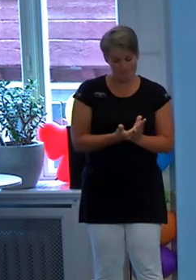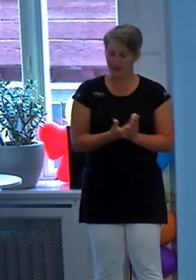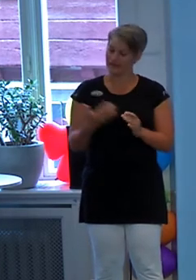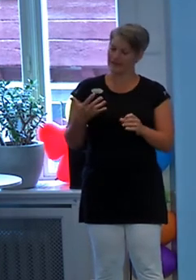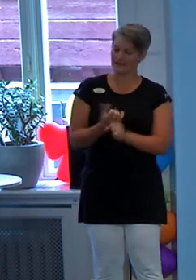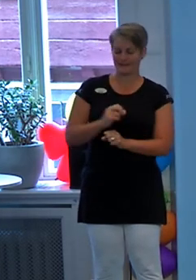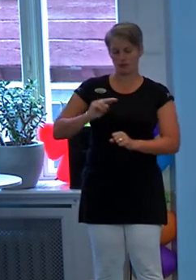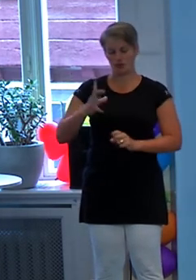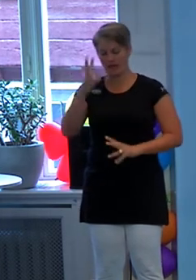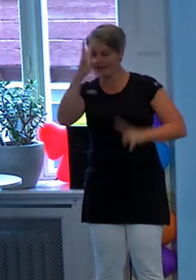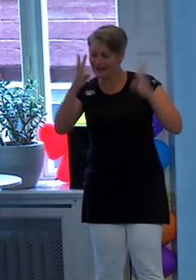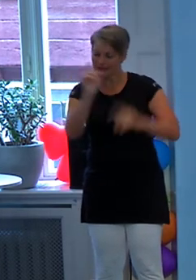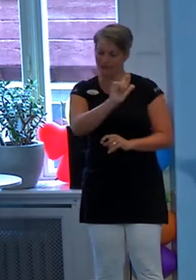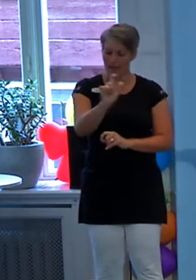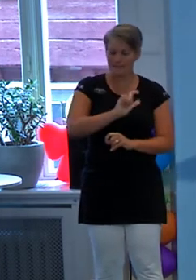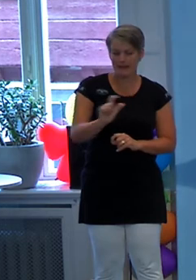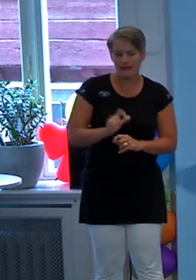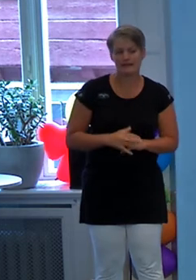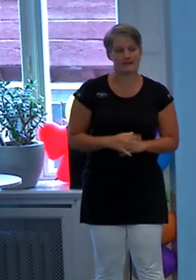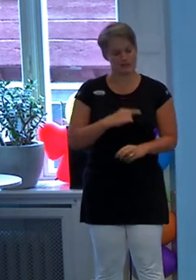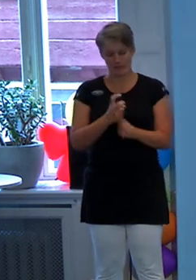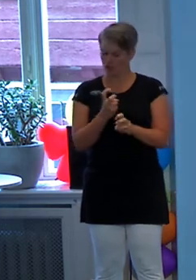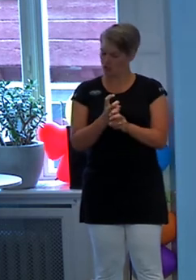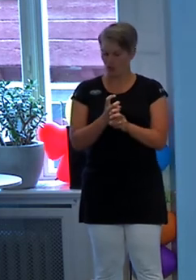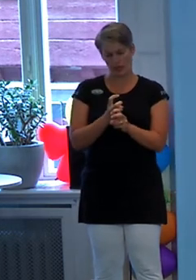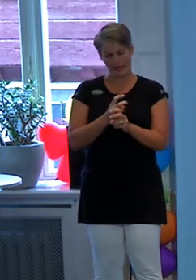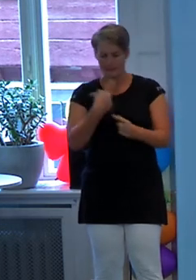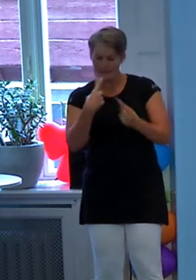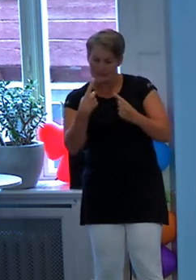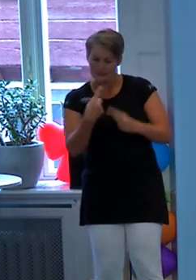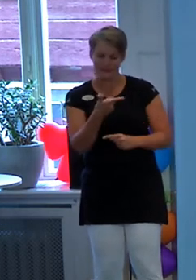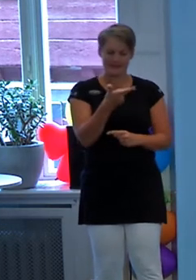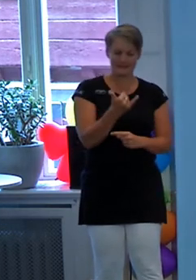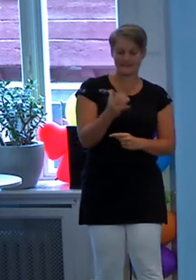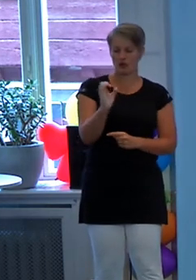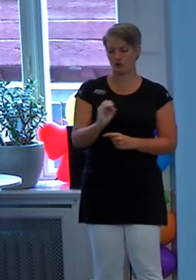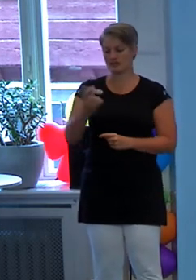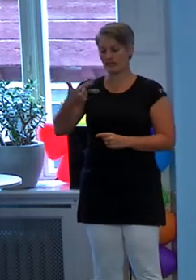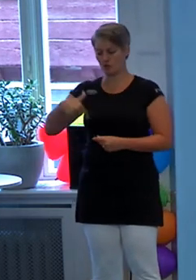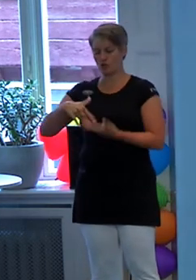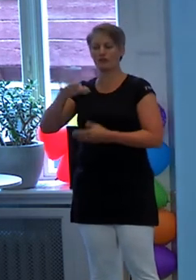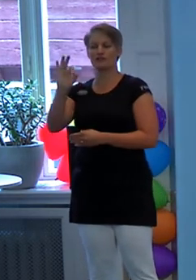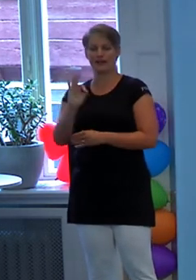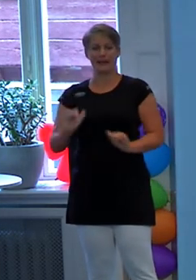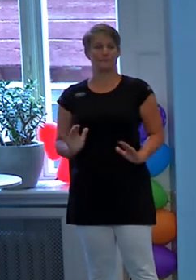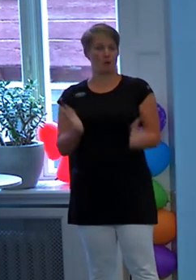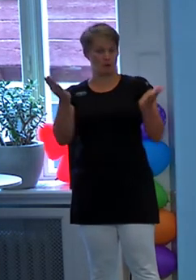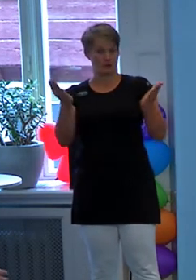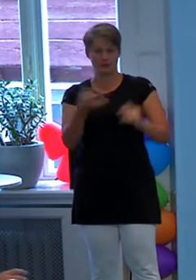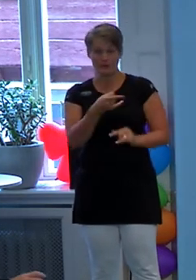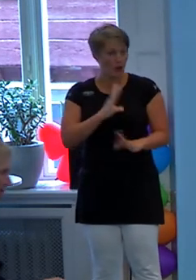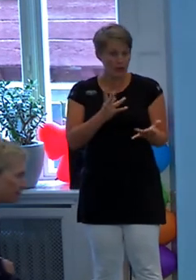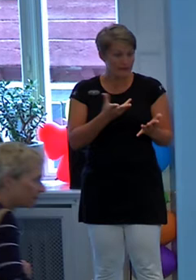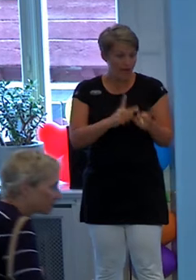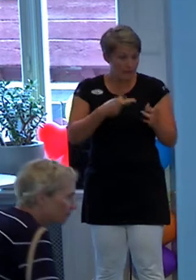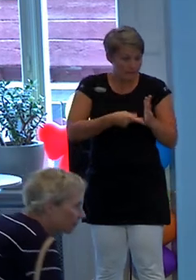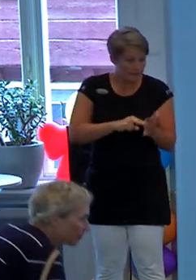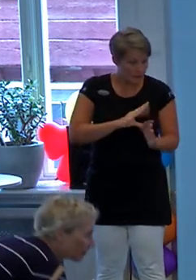gäng nya kreativa ämnen som vi ska nu reda ut under tisdag, onsdag, torsdag och fredag morgon. Så har ni inget annat för